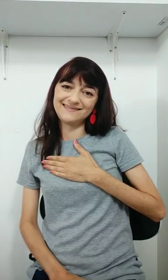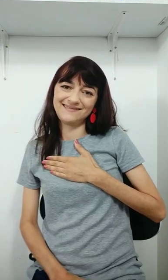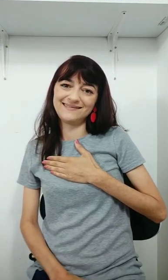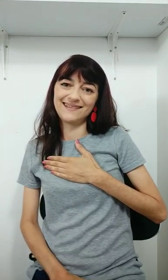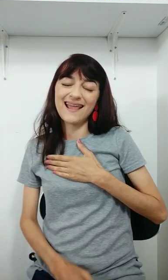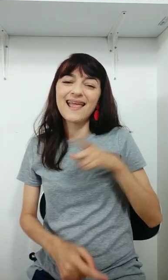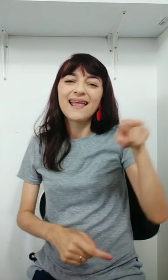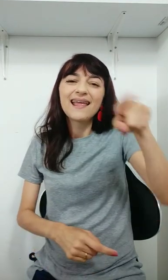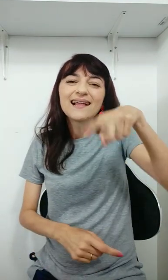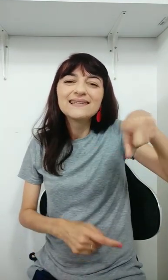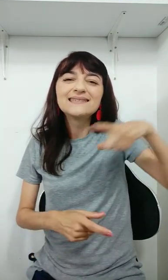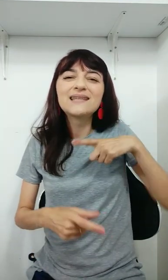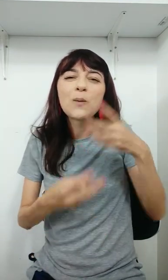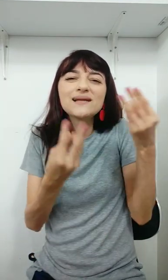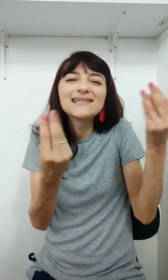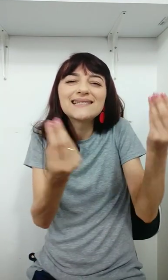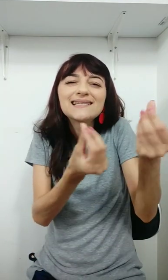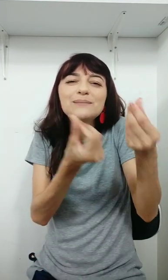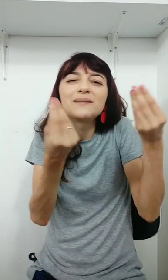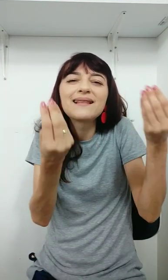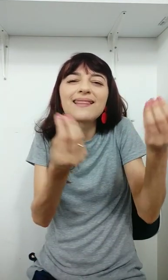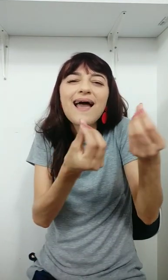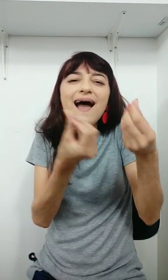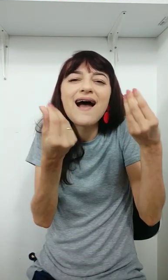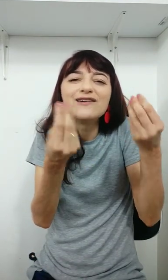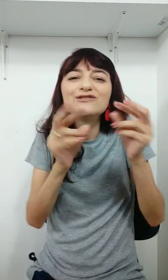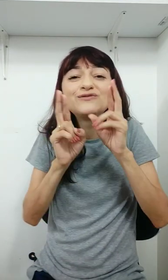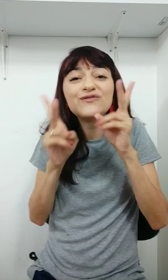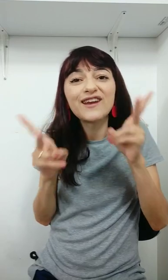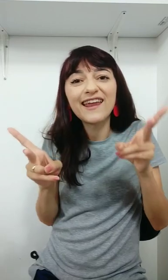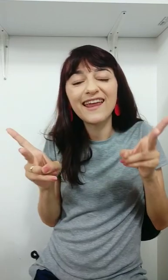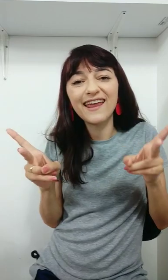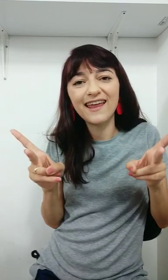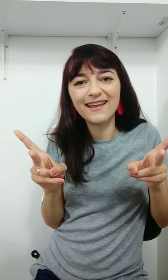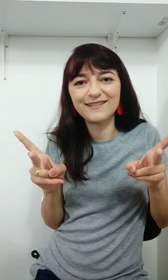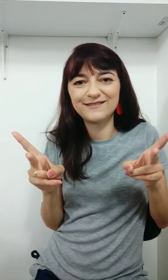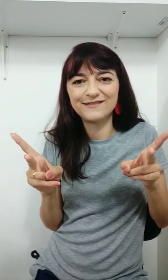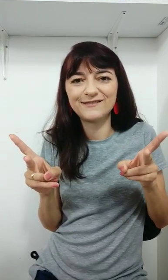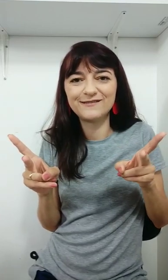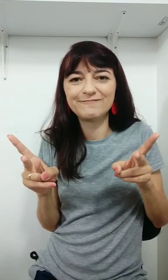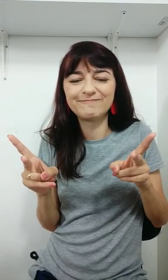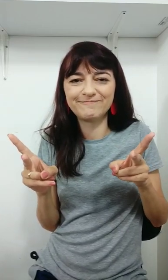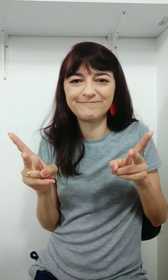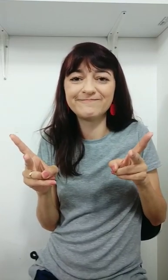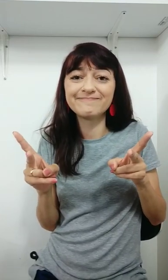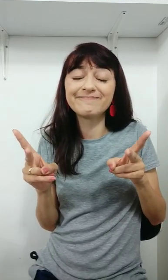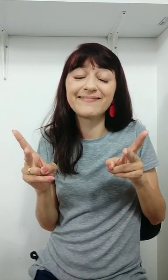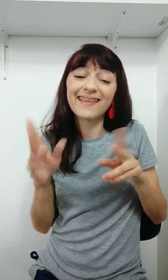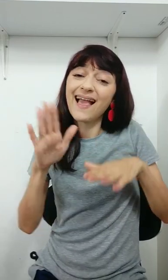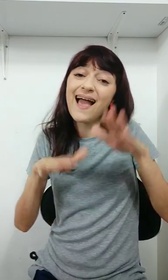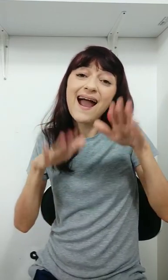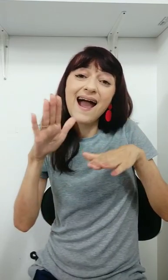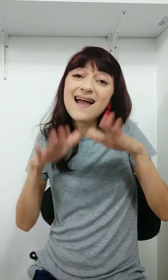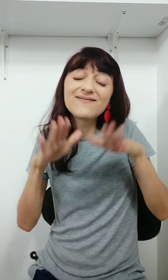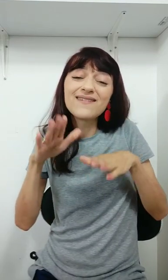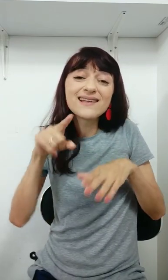mas não quer dizer que você não pode se relacionar com ele. Ele tem algumas especificidades, talvez ele perceba o